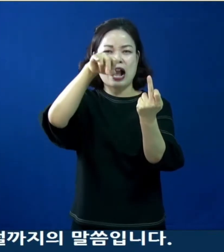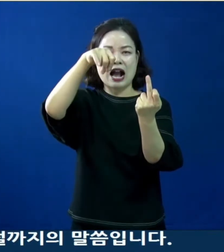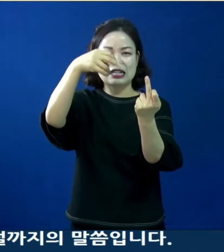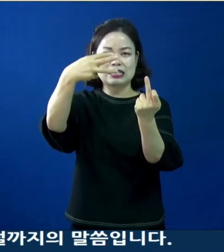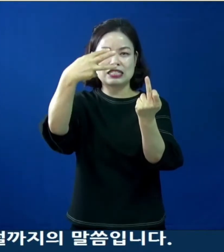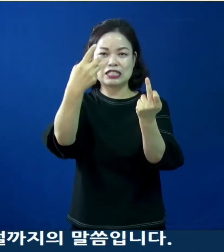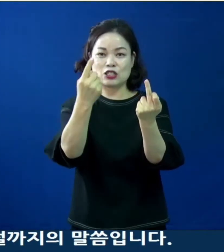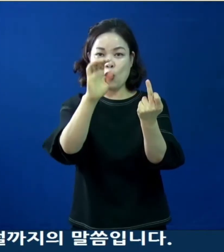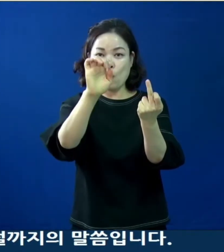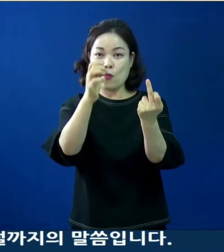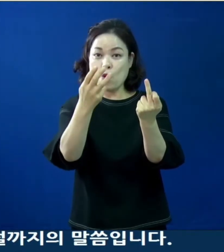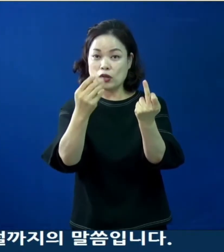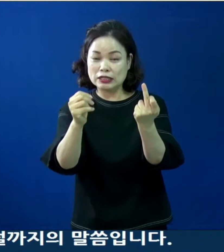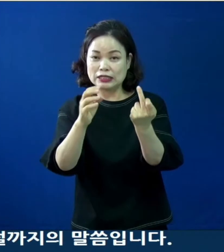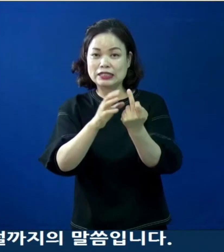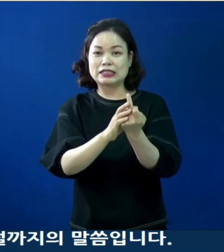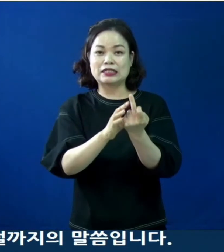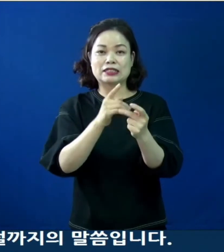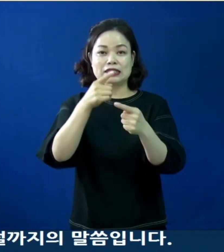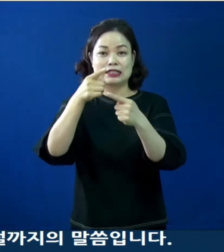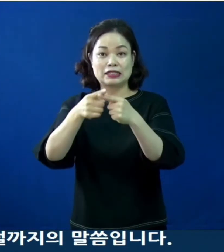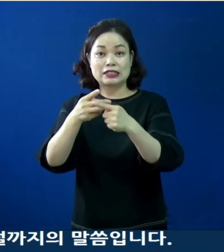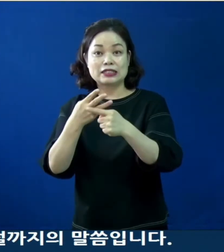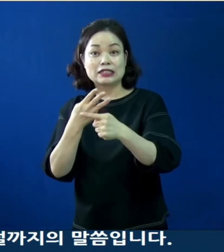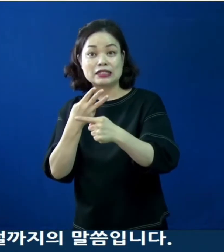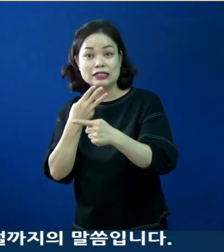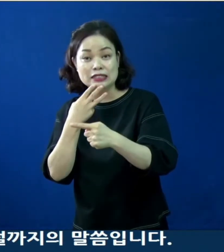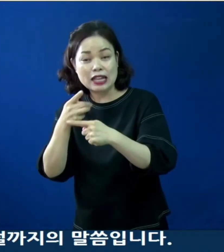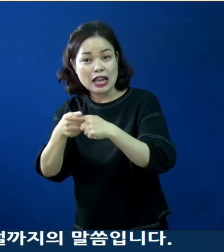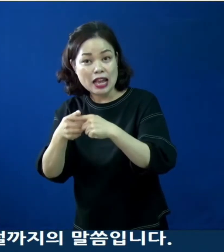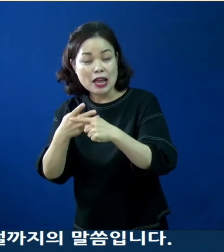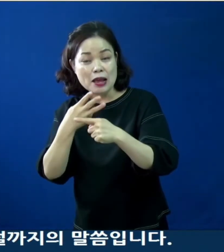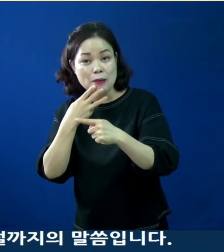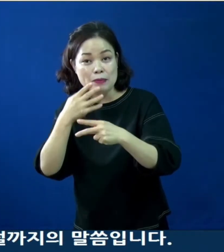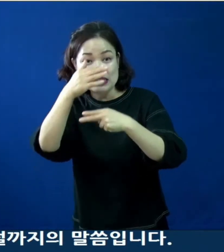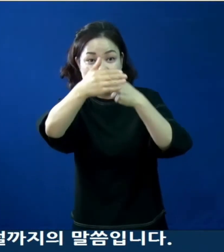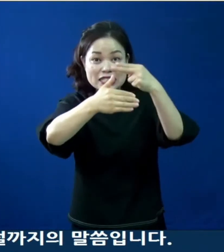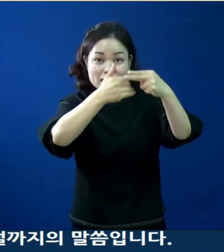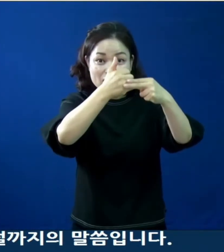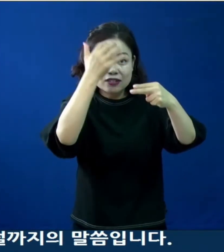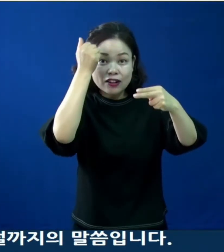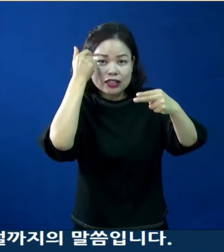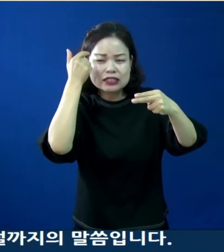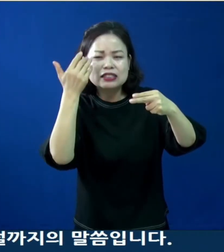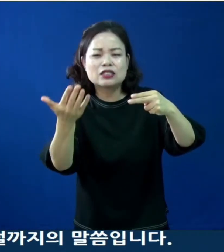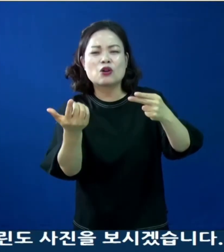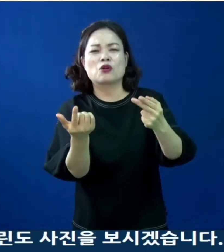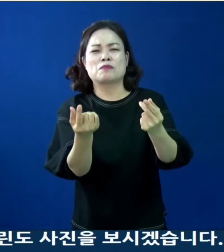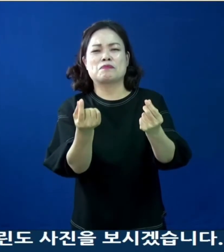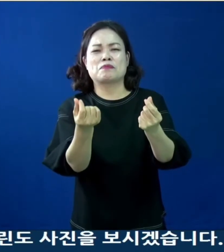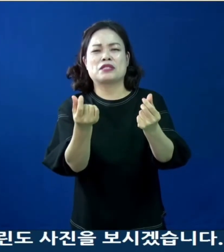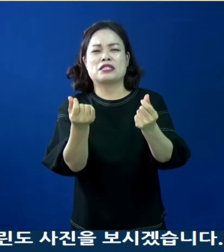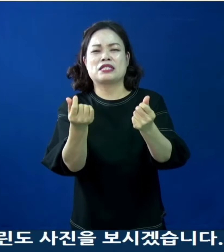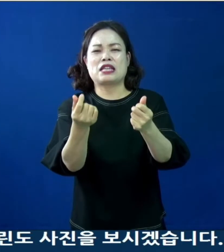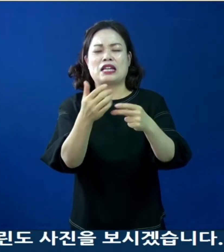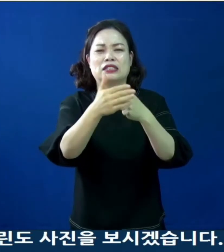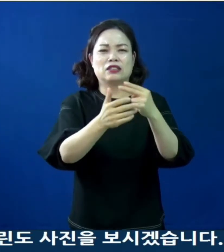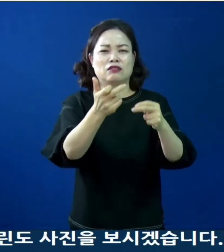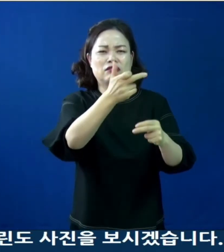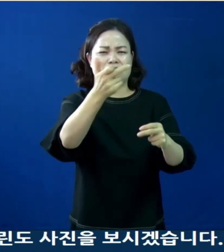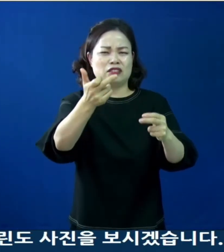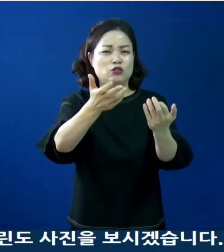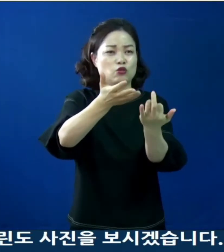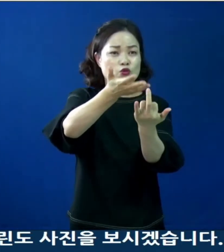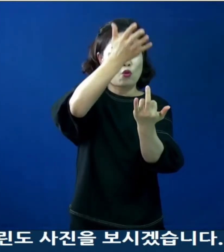아크로폴리스, 아테네 아크로폴리스 있었죠. 그 위에 파르테논 신전이 있었던 거 기억나시죠? 그거하고 이제 비슷한 양상인데 훨씬